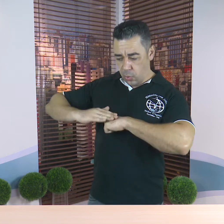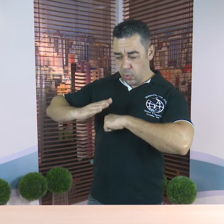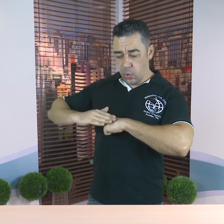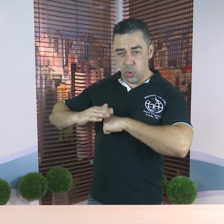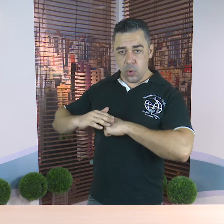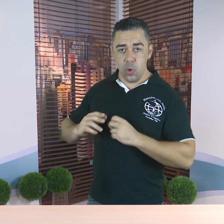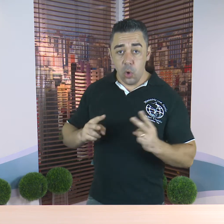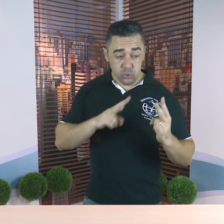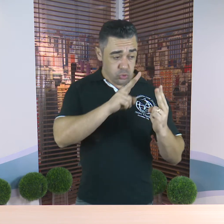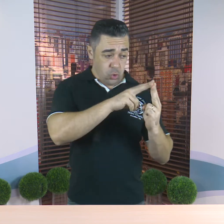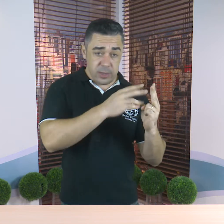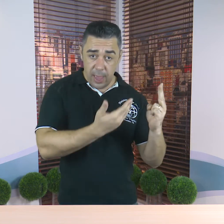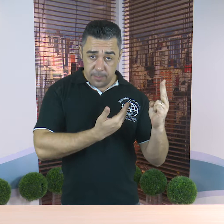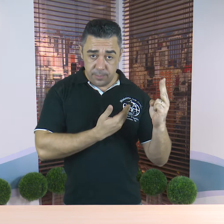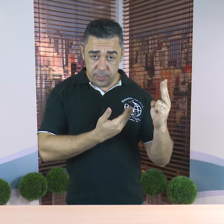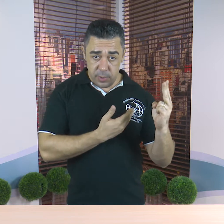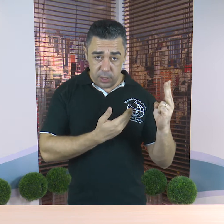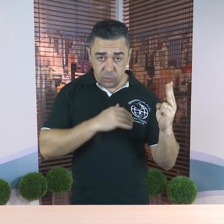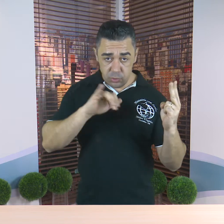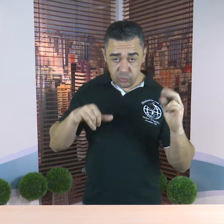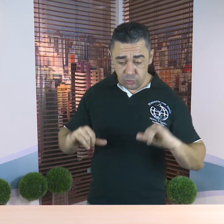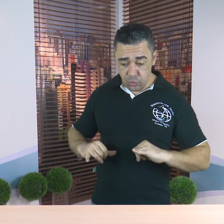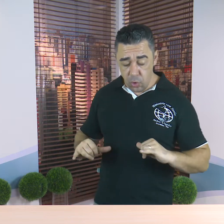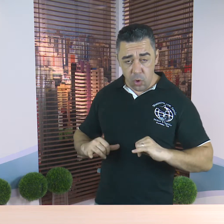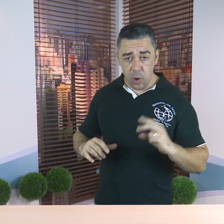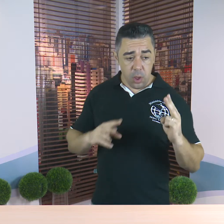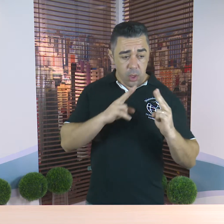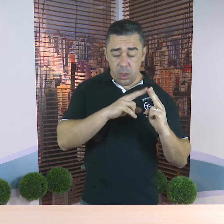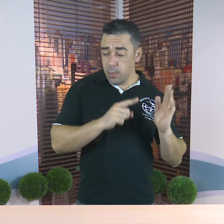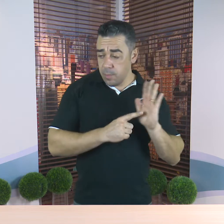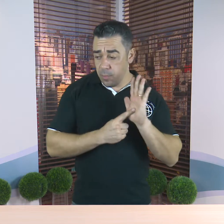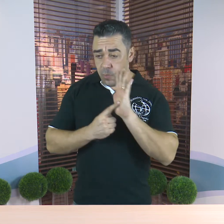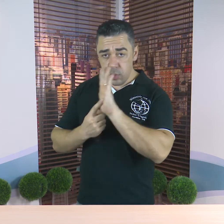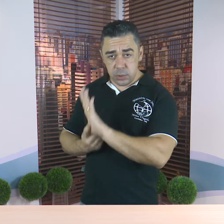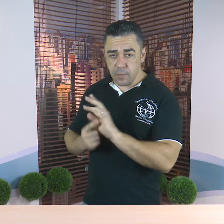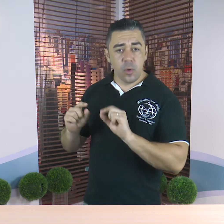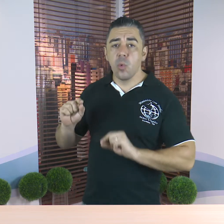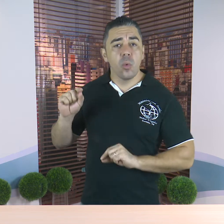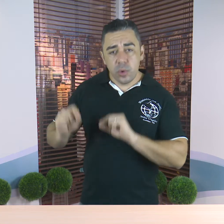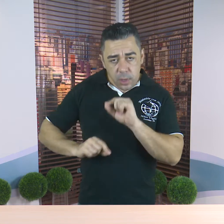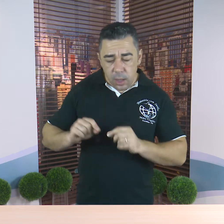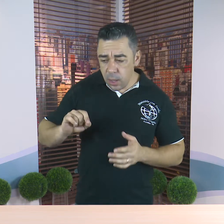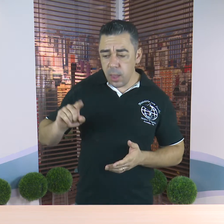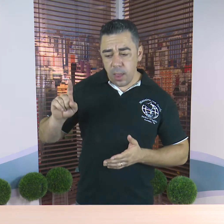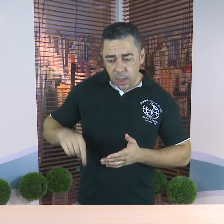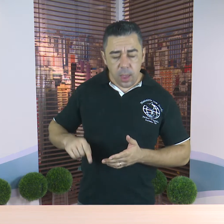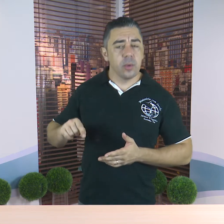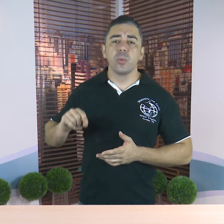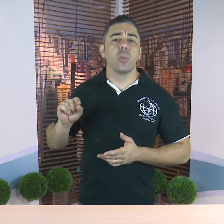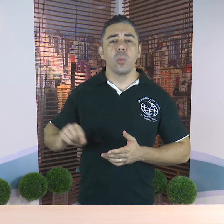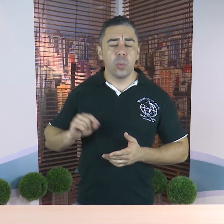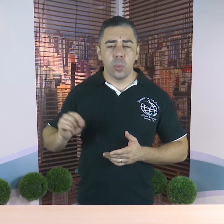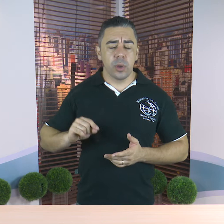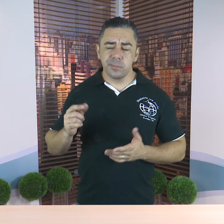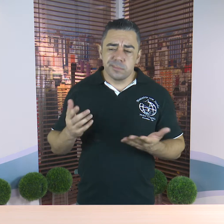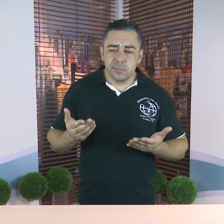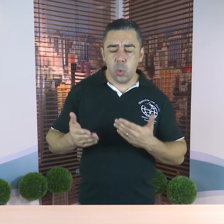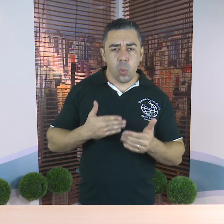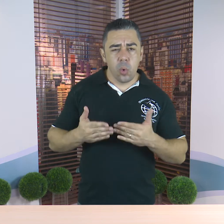eram indivíduos dogmáticos que se mostravam indispostos a considerar qualquer ideia que